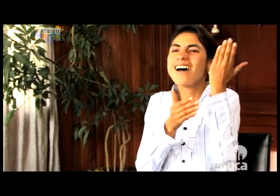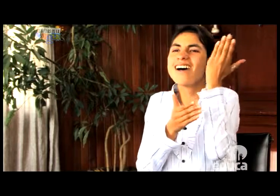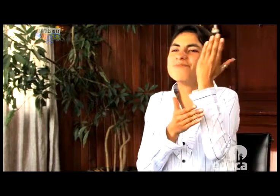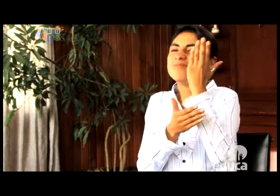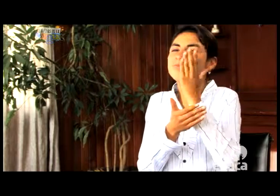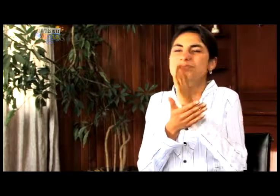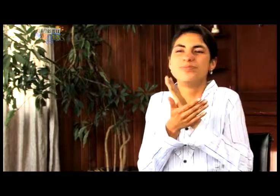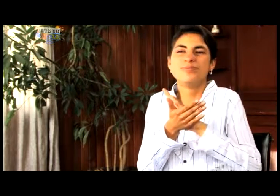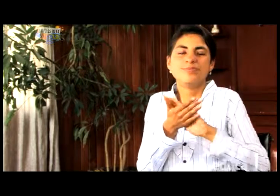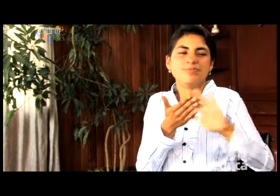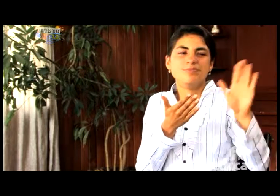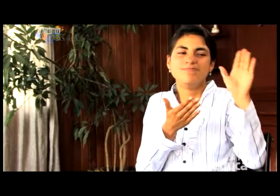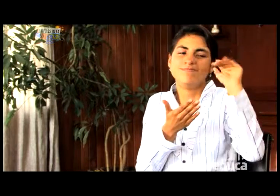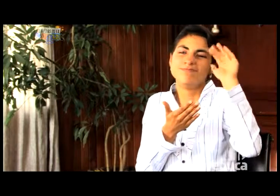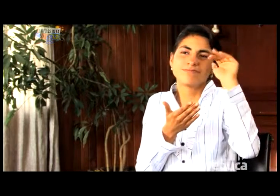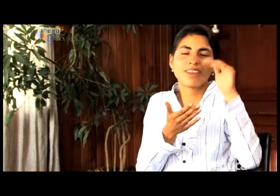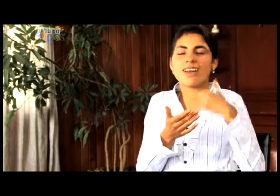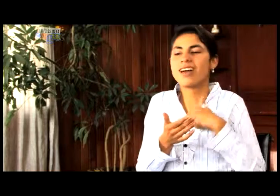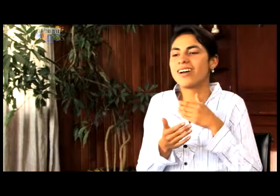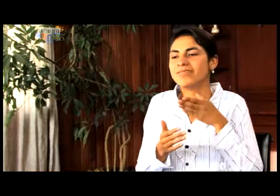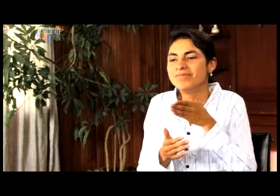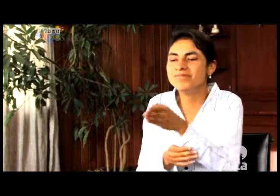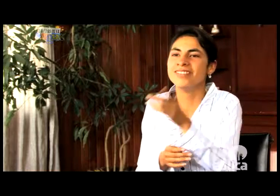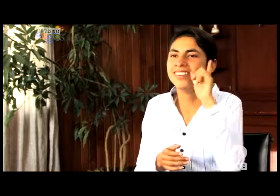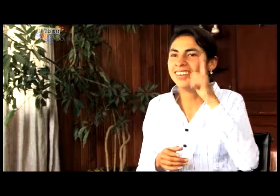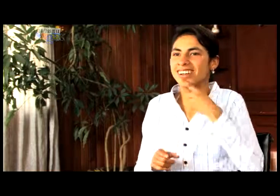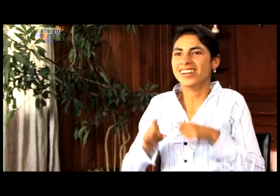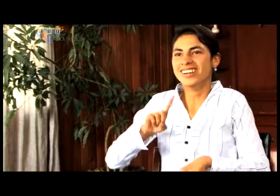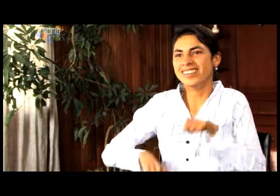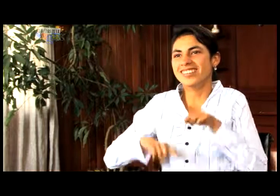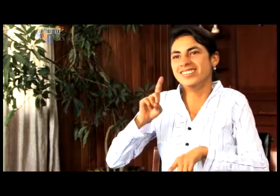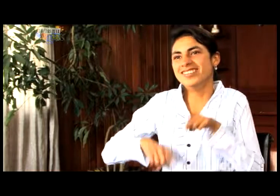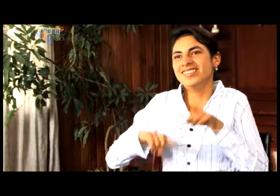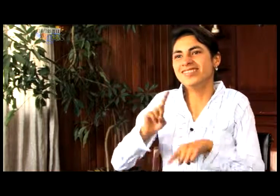pero poco a poco me fui alejando. Ahora todos mis amigos son sordos.